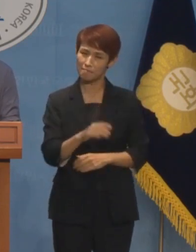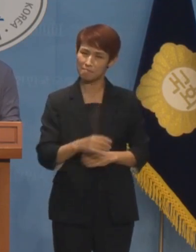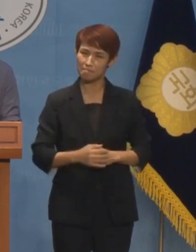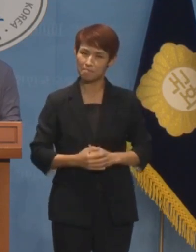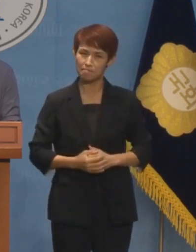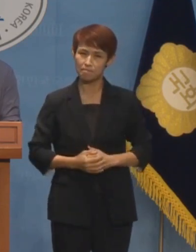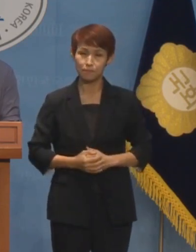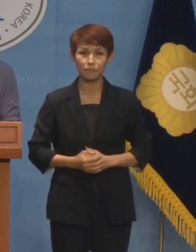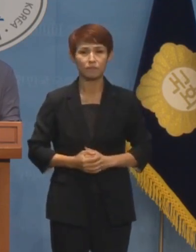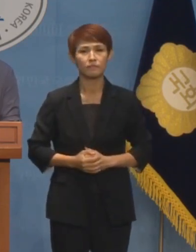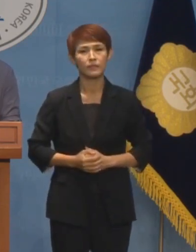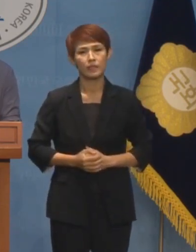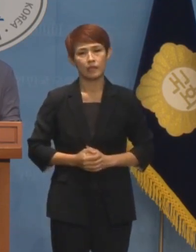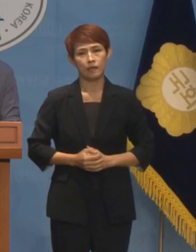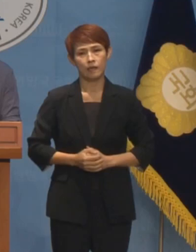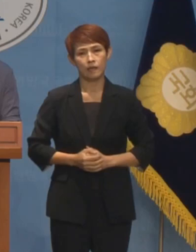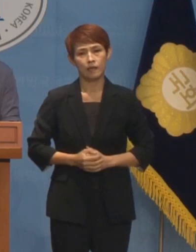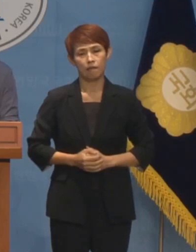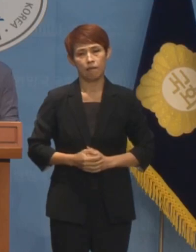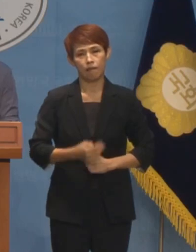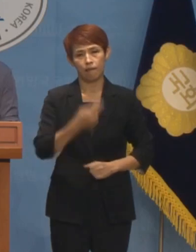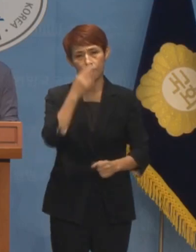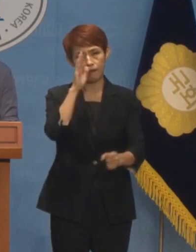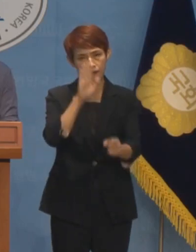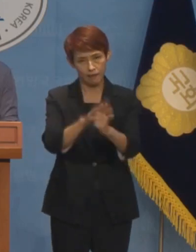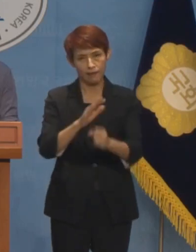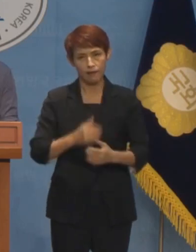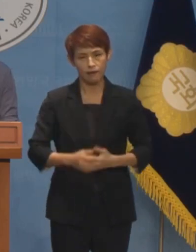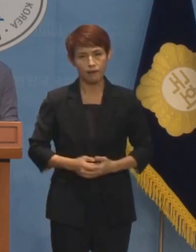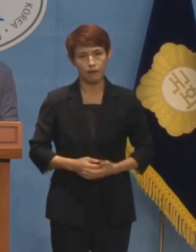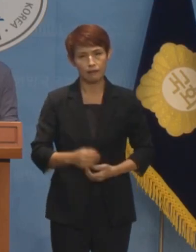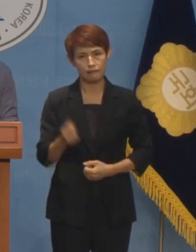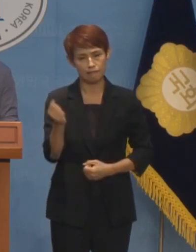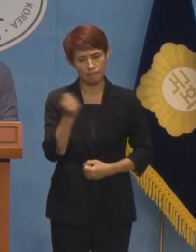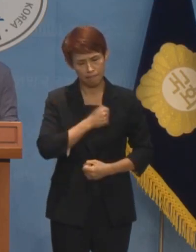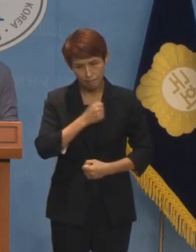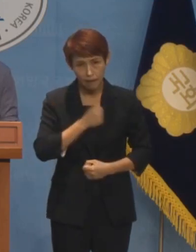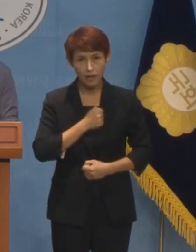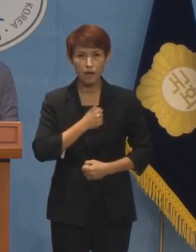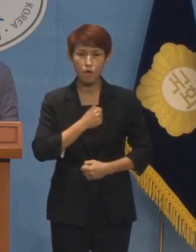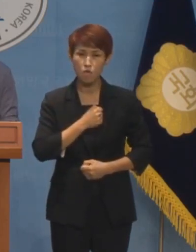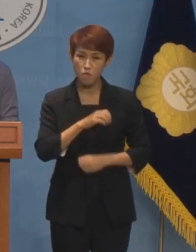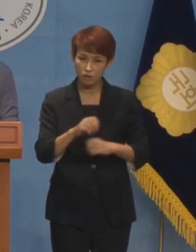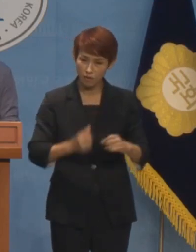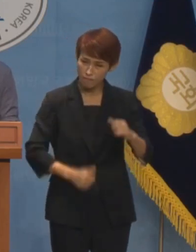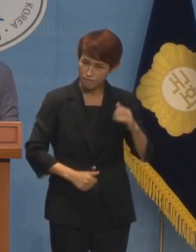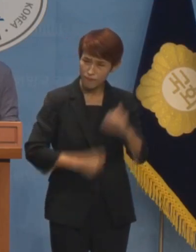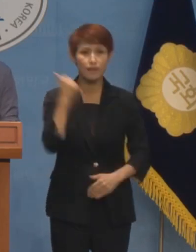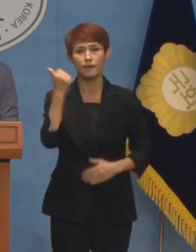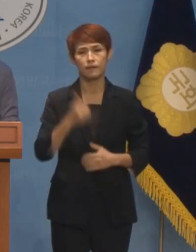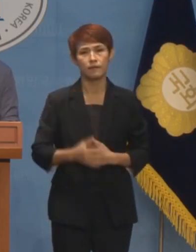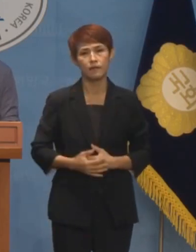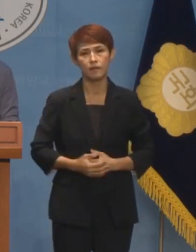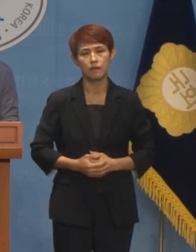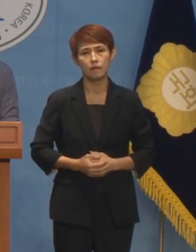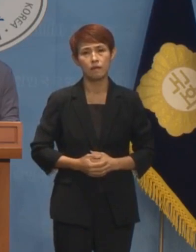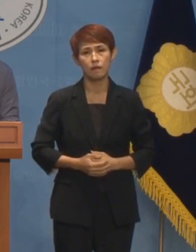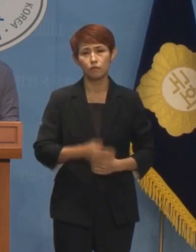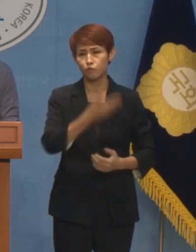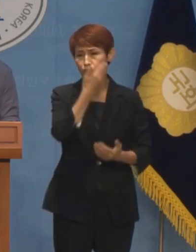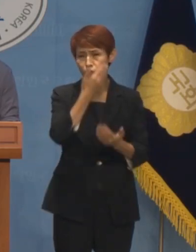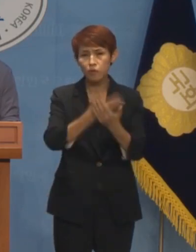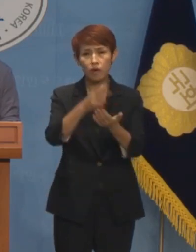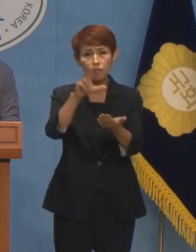들립니다. 참으로 기가 찰 노릇입니다. 답답함을 넘어 분노스럽습니다. 이